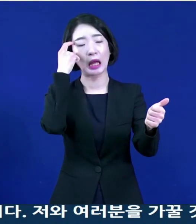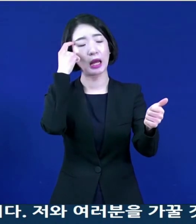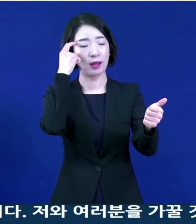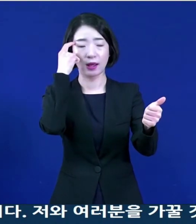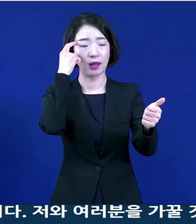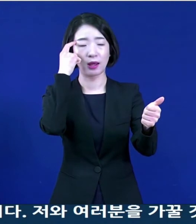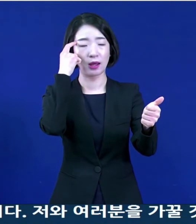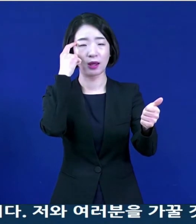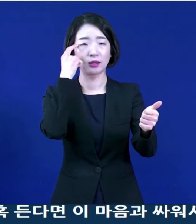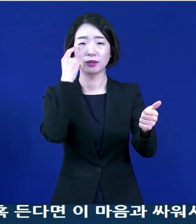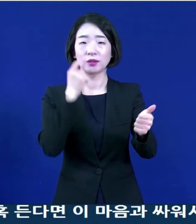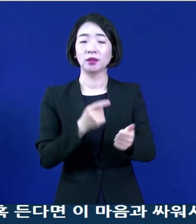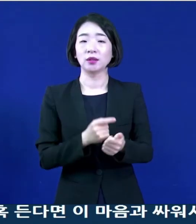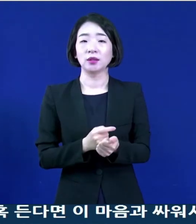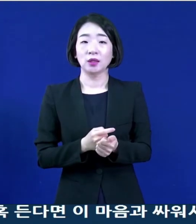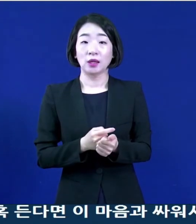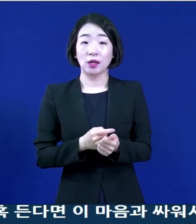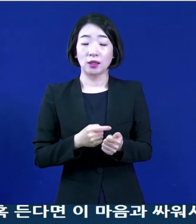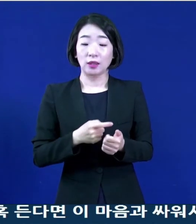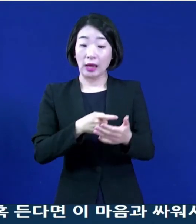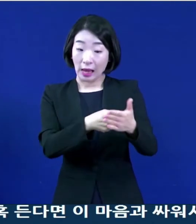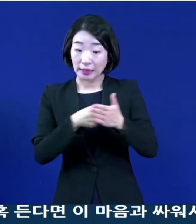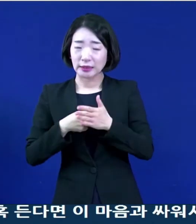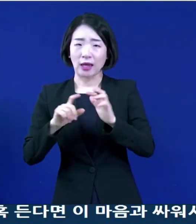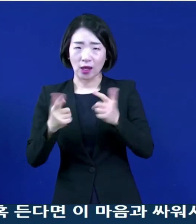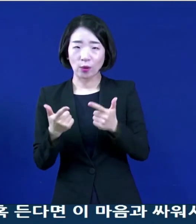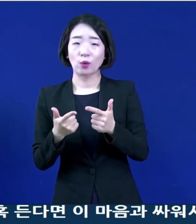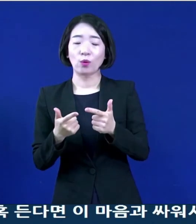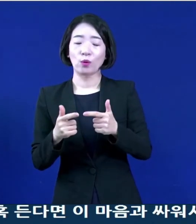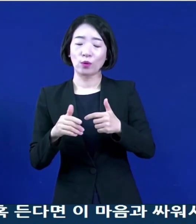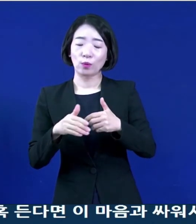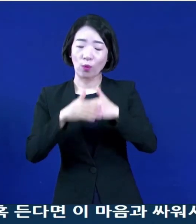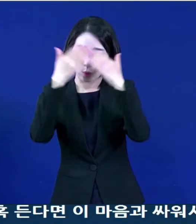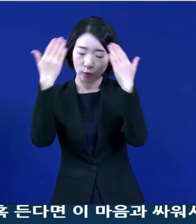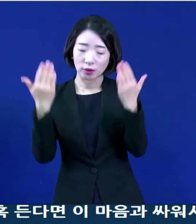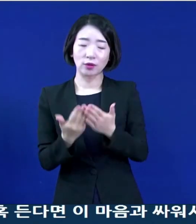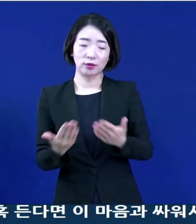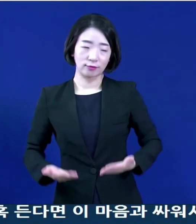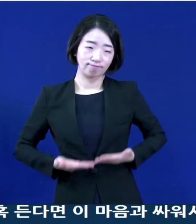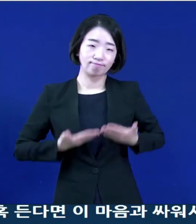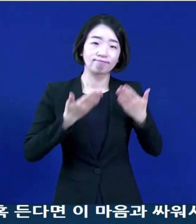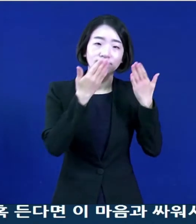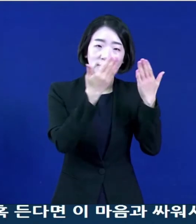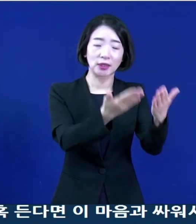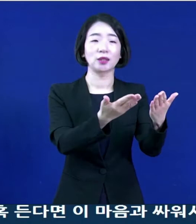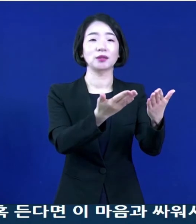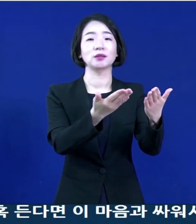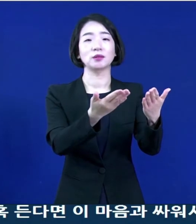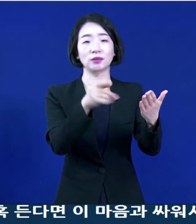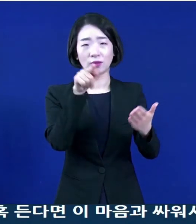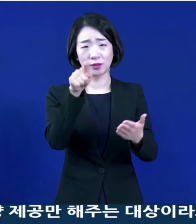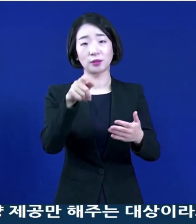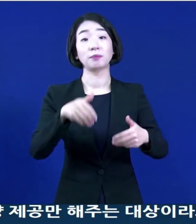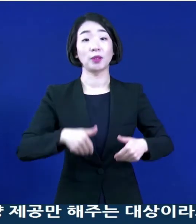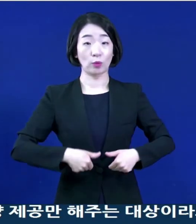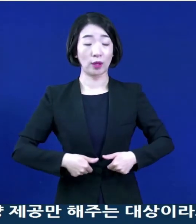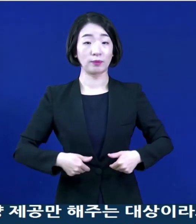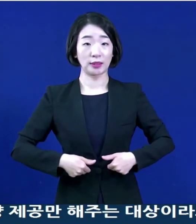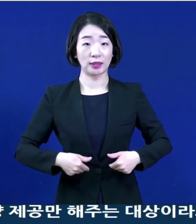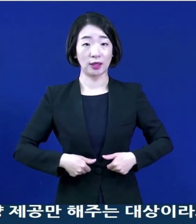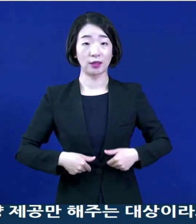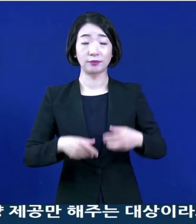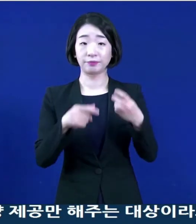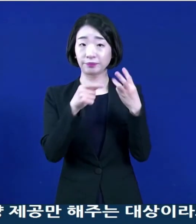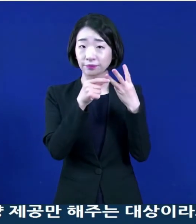아낌없이 줄 수 있는 우리들의 마음이 실현되어지고 훈련되어져야 한다고 믿습니다. 세